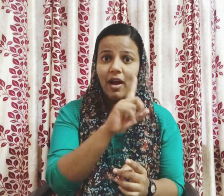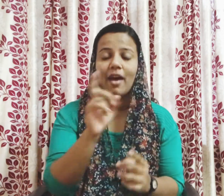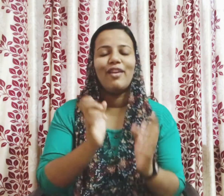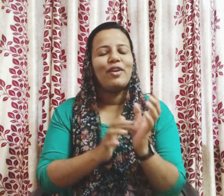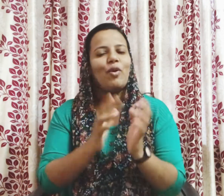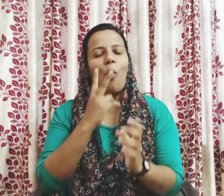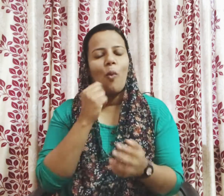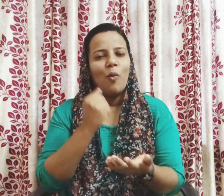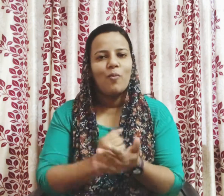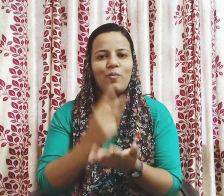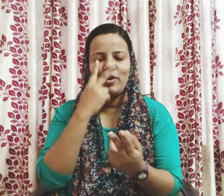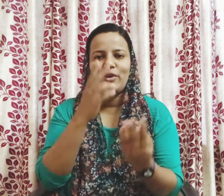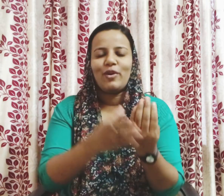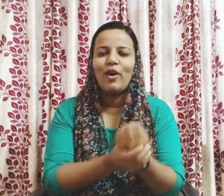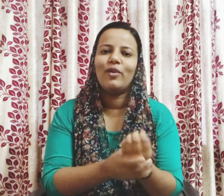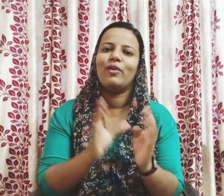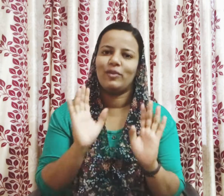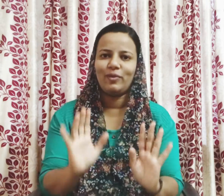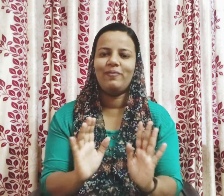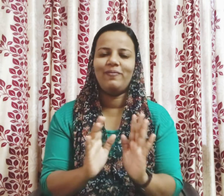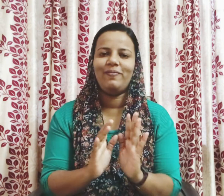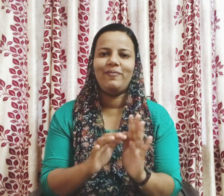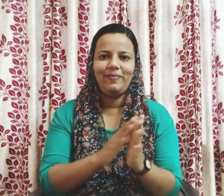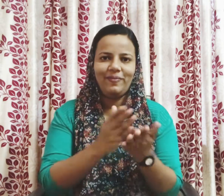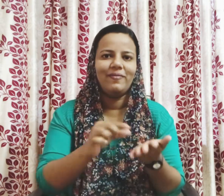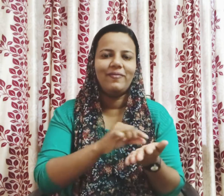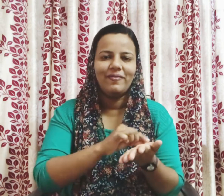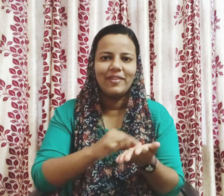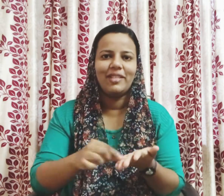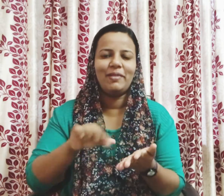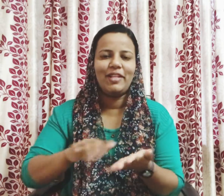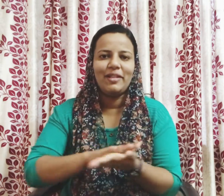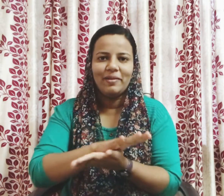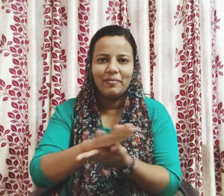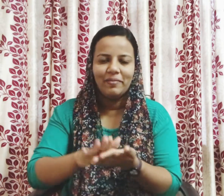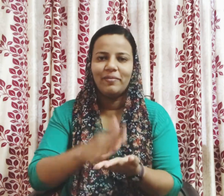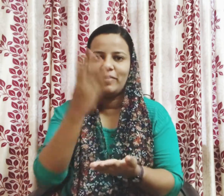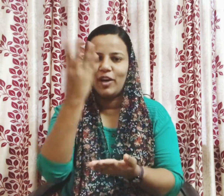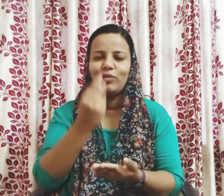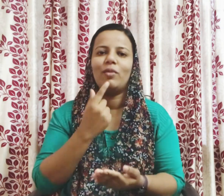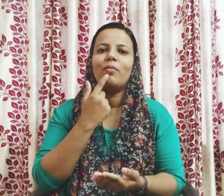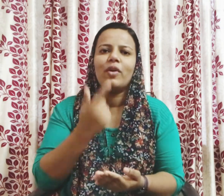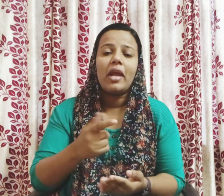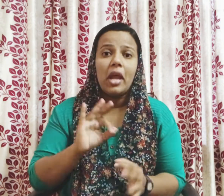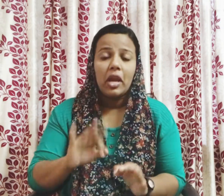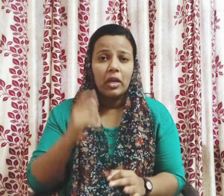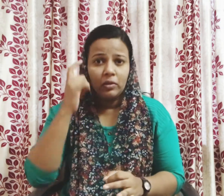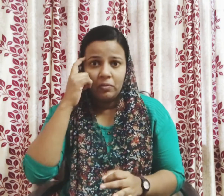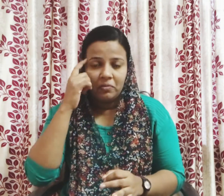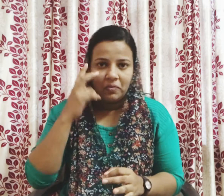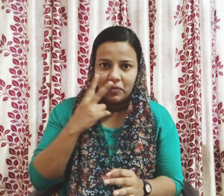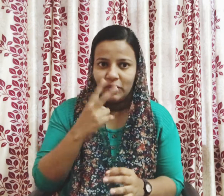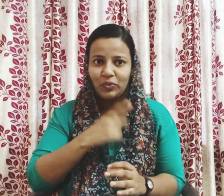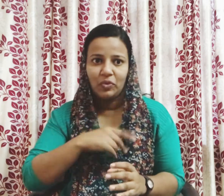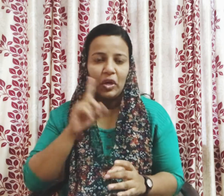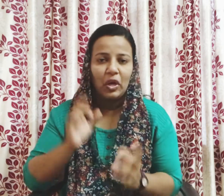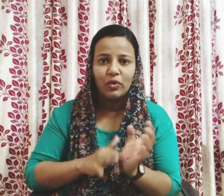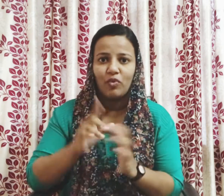അന്വേഷിക്കുന്നവർ എന്നെ കണ്ടെത്തും. ഹാലലുയ. ഇവിടെ പ്രഭാതത്തിൽ പരിശുദ്ധാത്മാവ് നമ്മളെ ഓർപ്പിക്കുക, എന്നെ ജാഗ്രതയോടെ